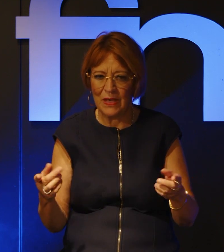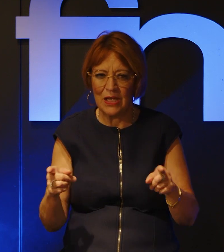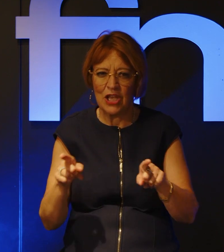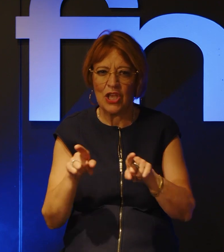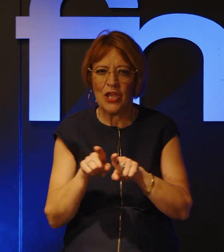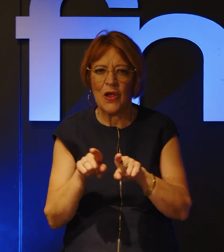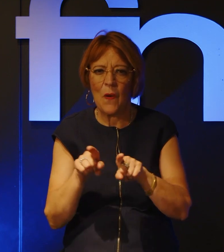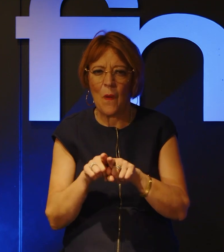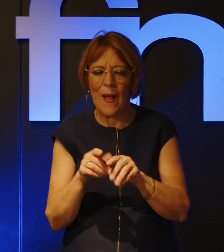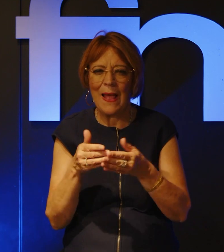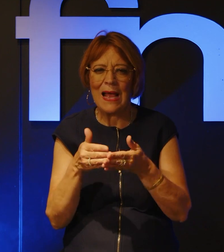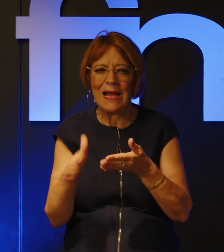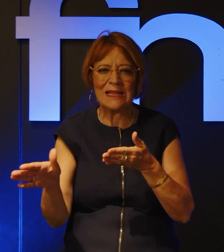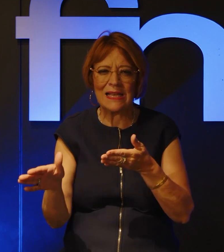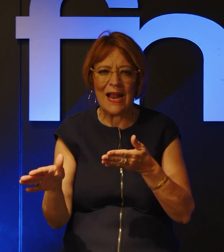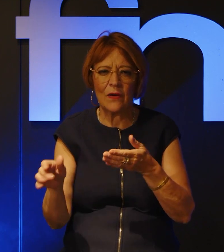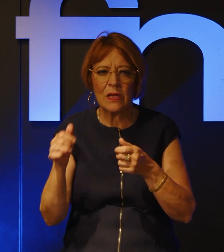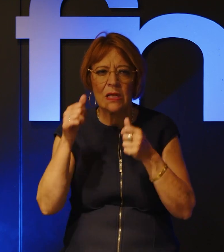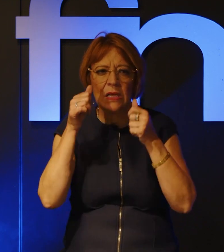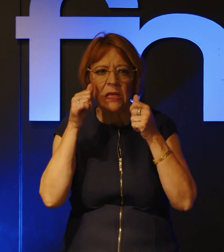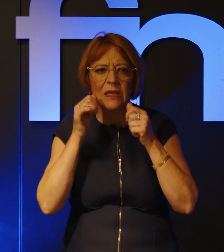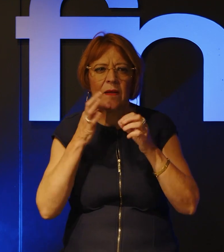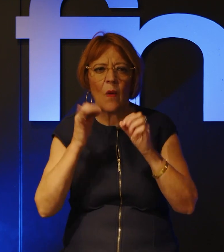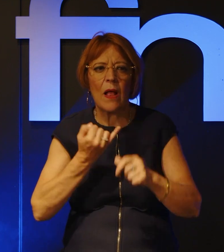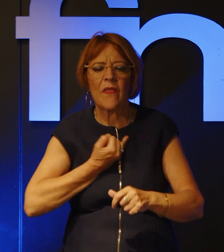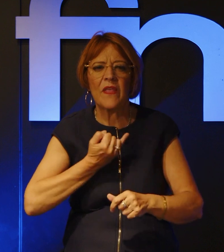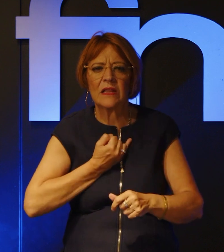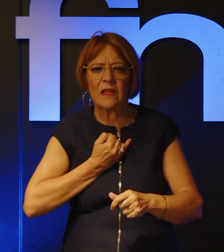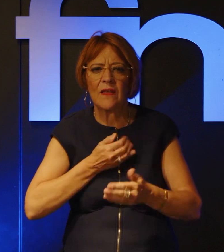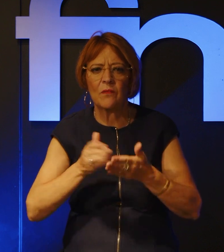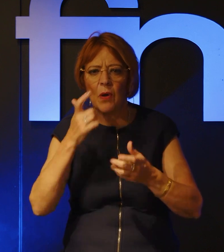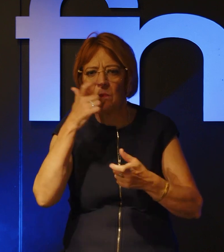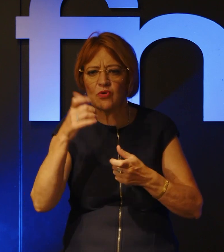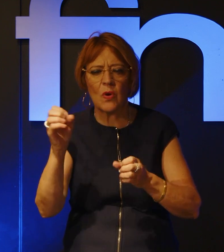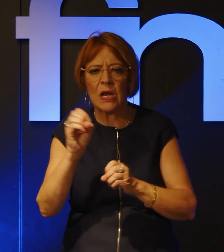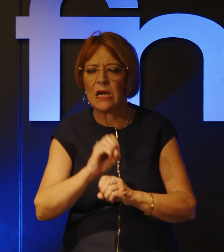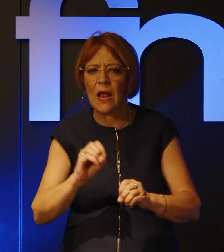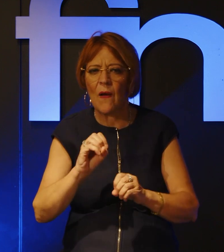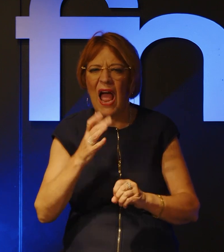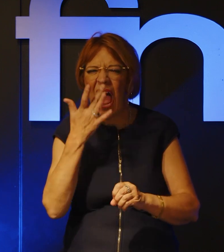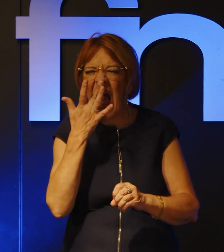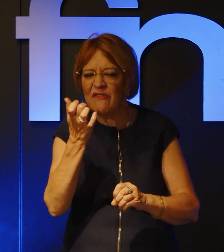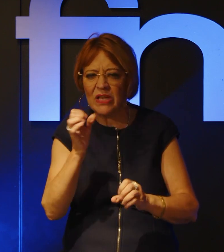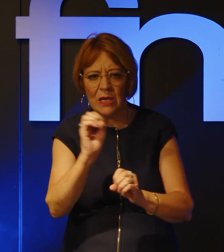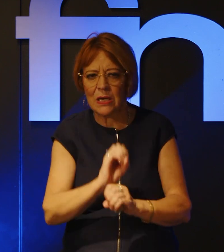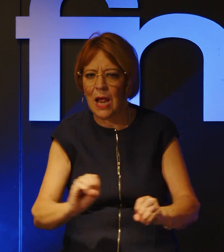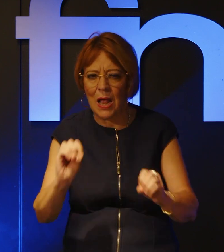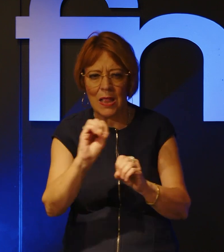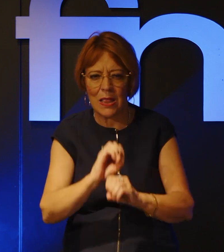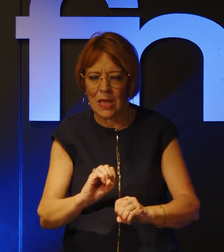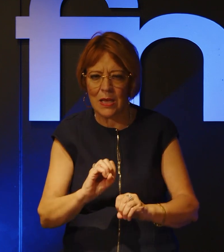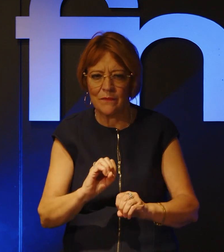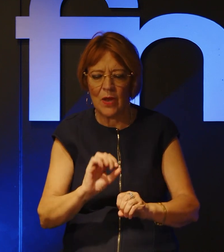homogeneizados retiraram os seus traços como identidade de pessoa africana portanto